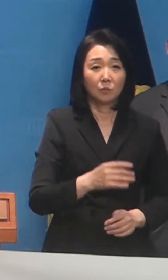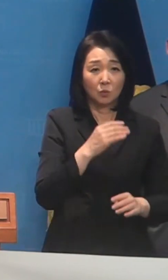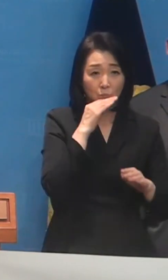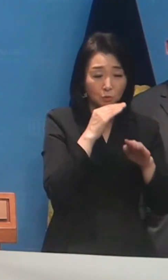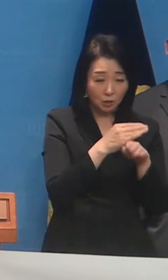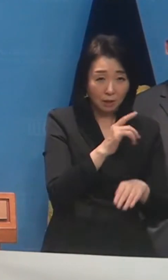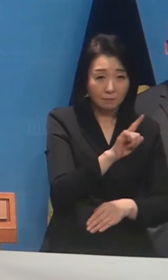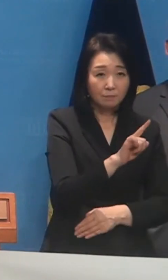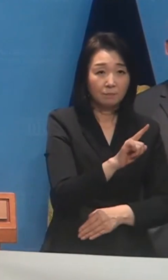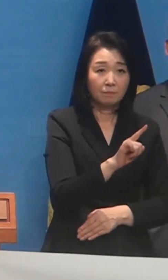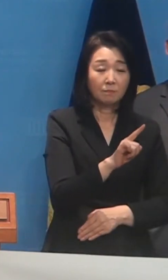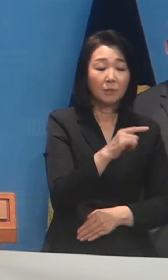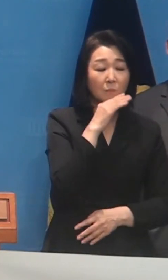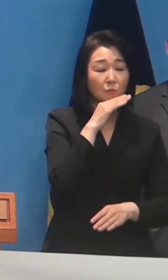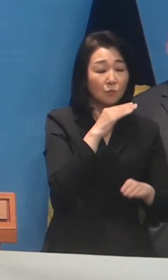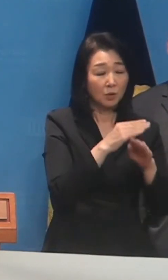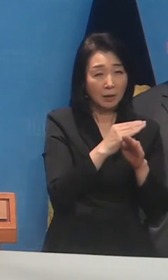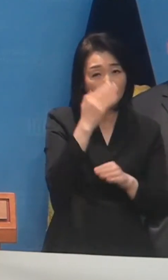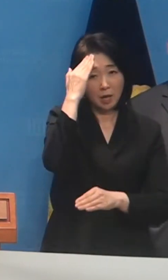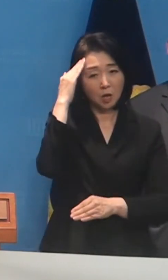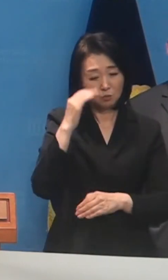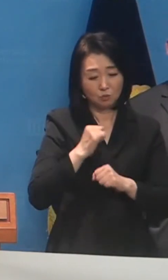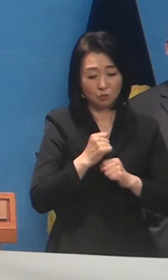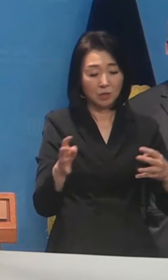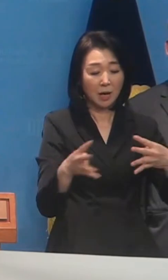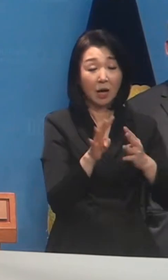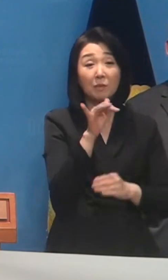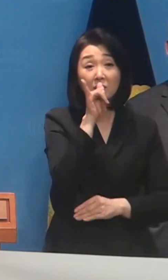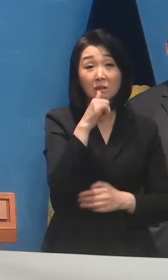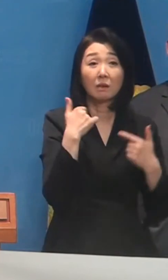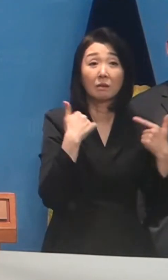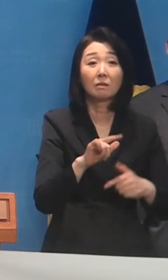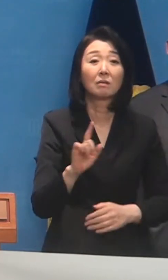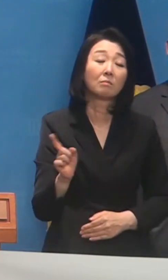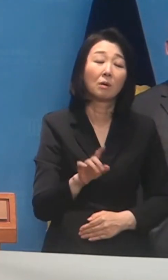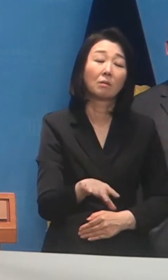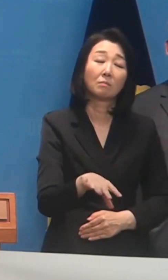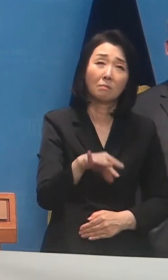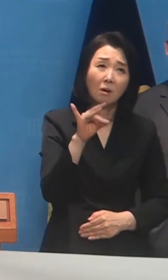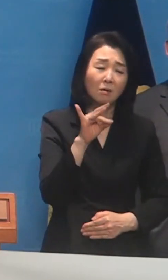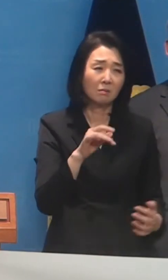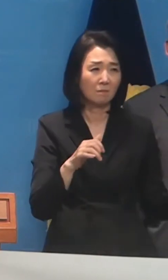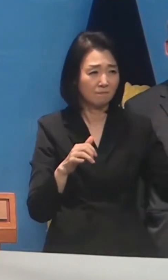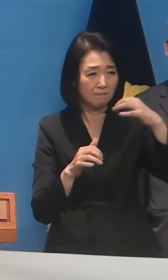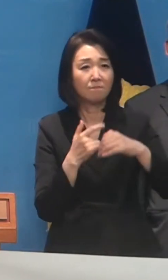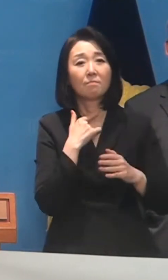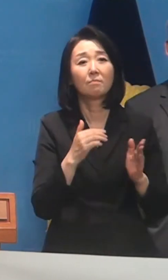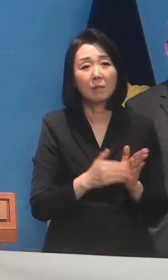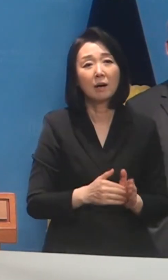북한은 그동안에 많은 남북 군사합의가 있었으나 항상 먼저 도발을 해왔다.